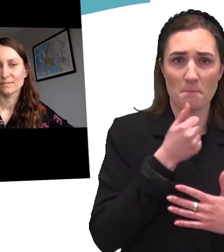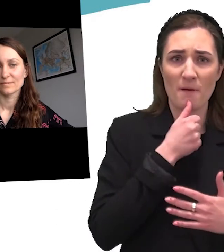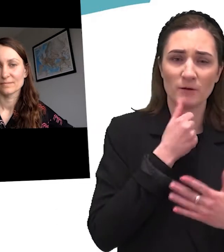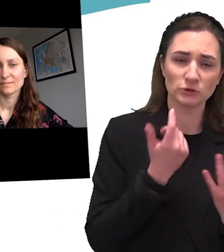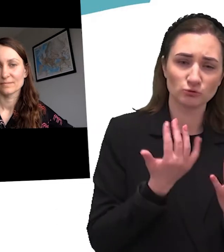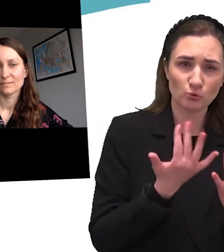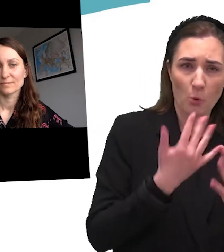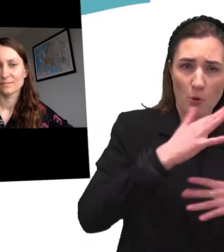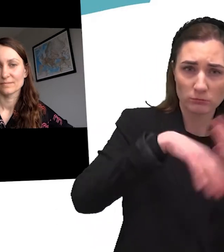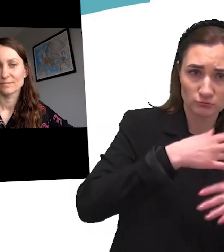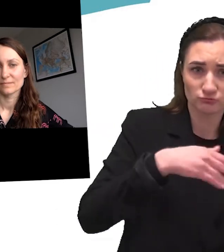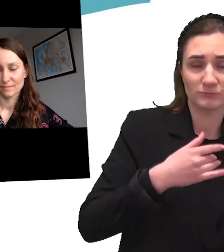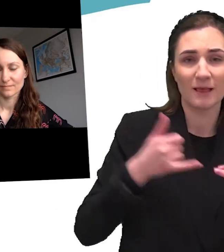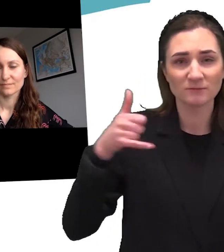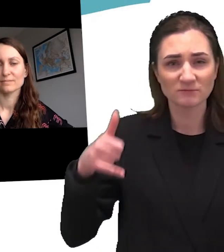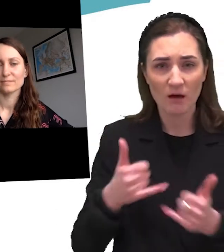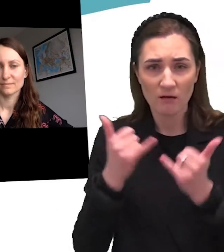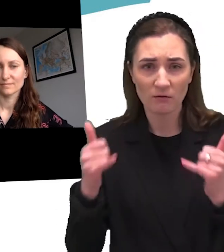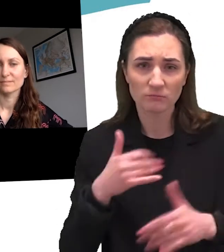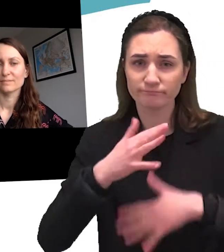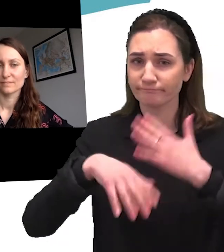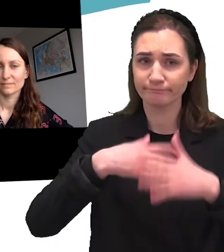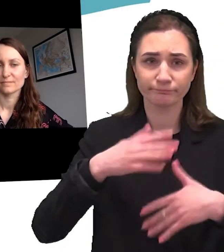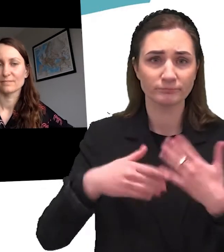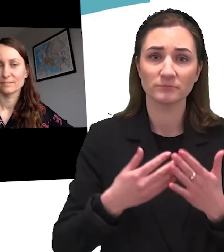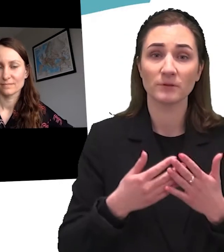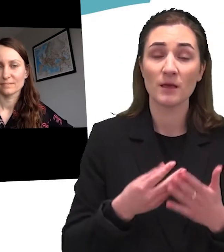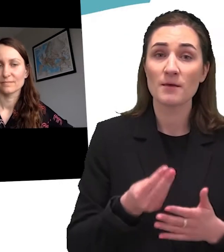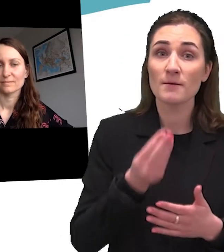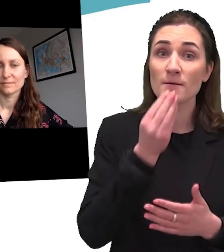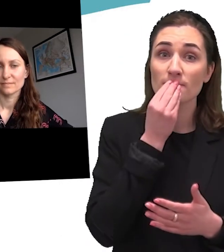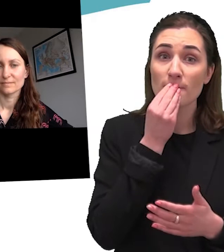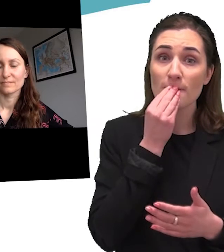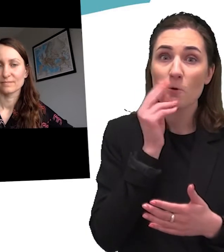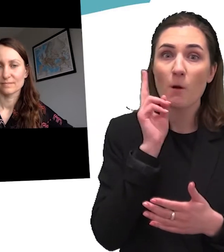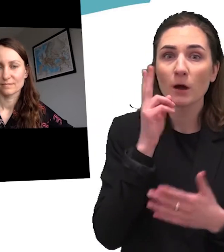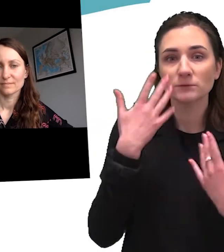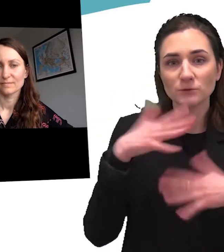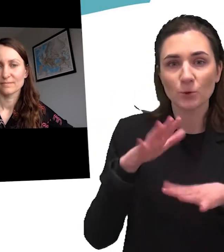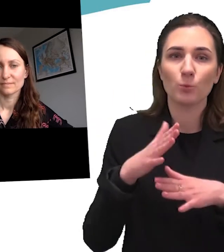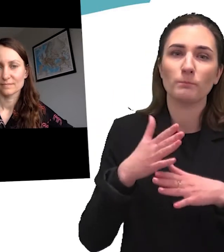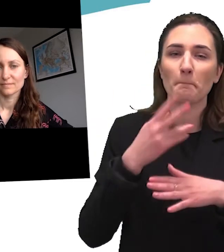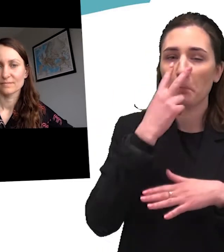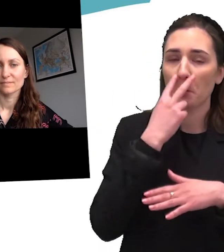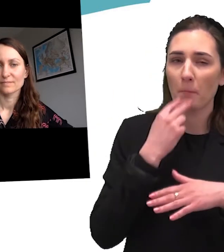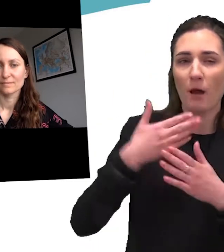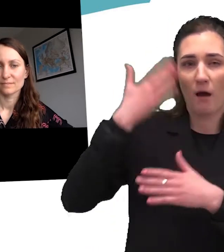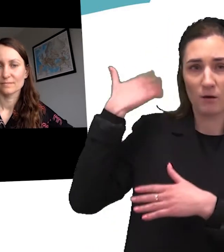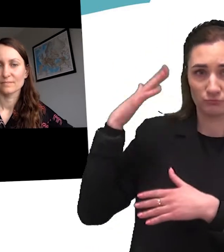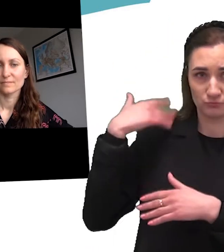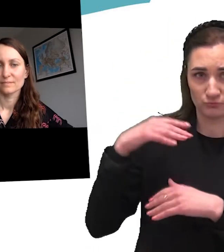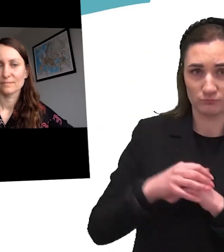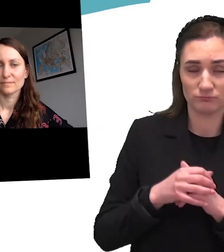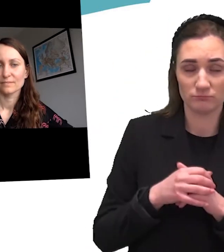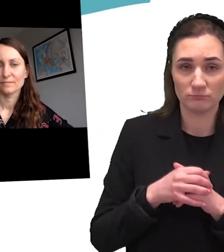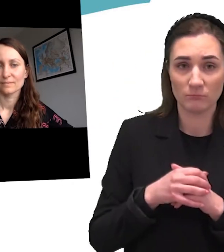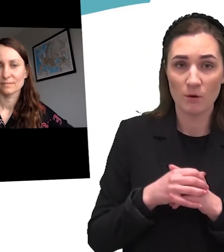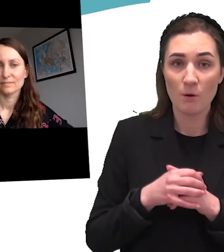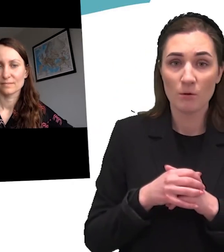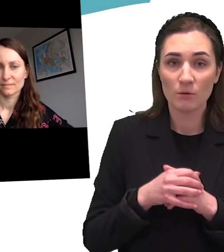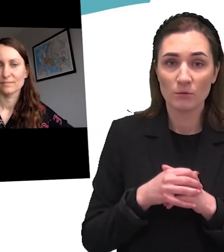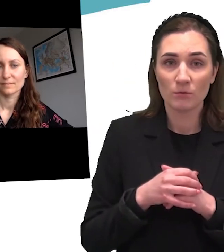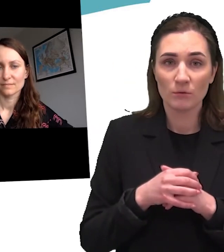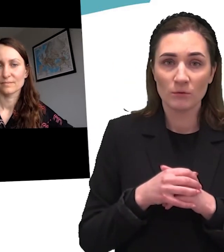ten troškiniai jau būna, arba salotos, valgo tik tie, kurie yra